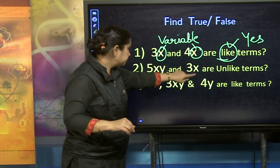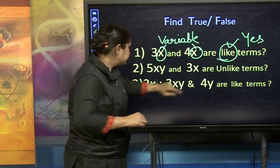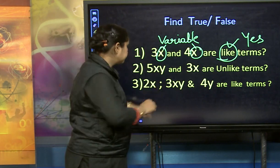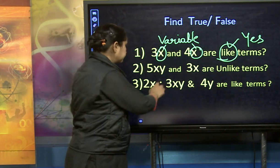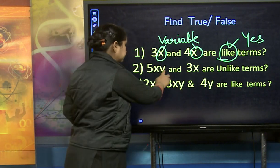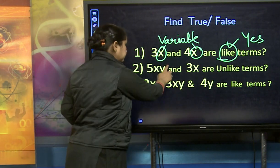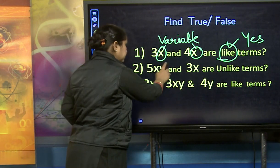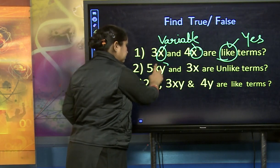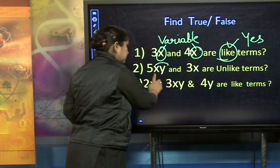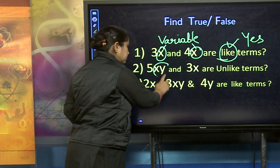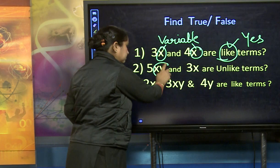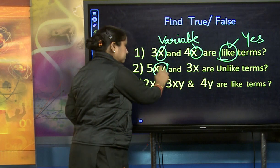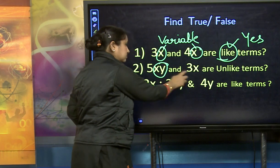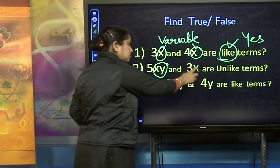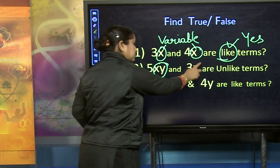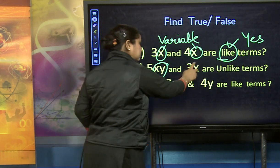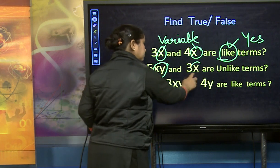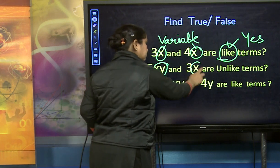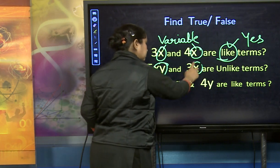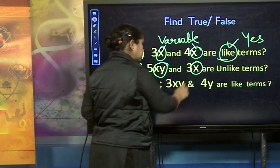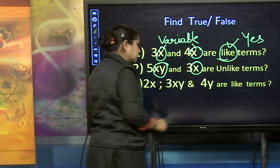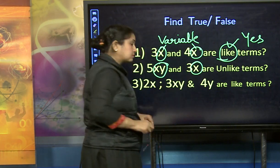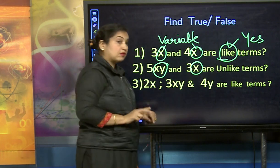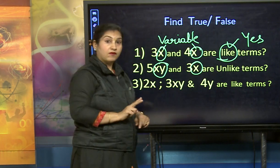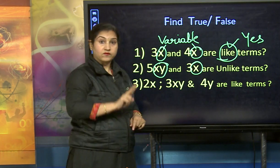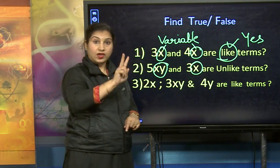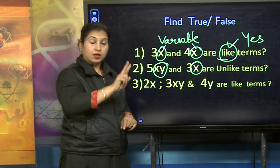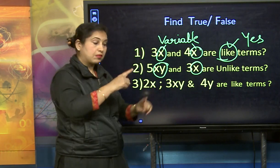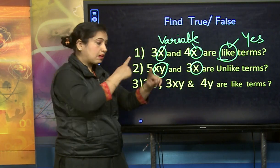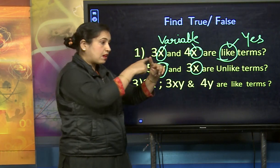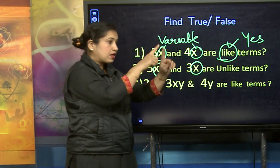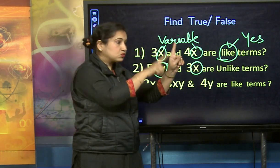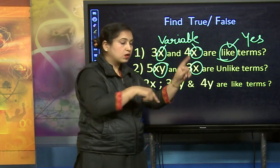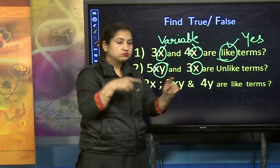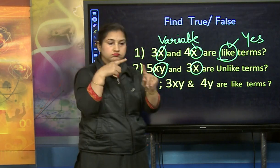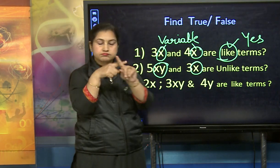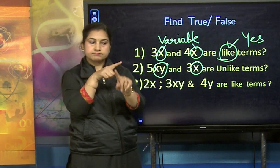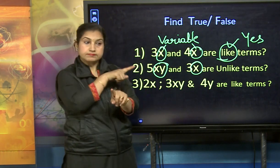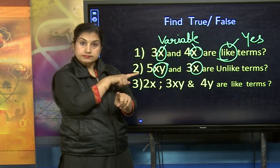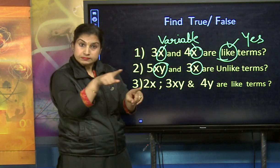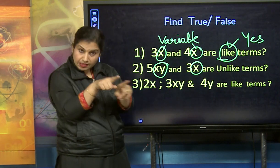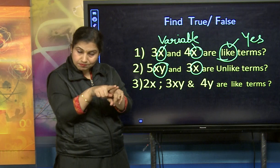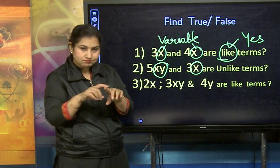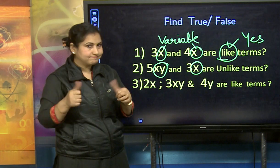है और इसमें सिर्फ एक है तो यह को लाइक होगा कि अनलाइक